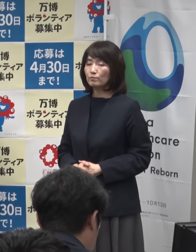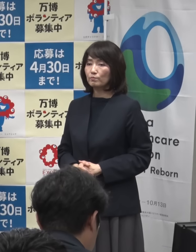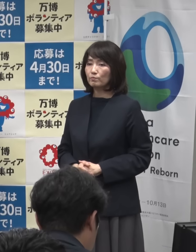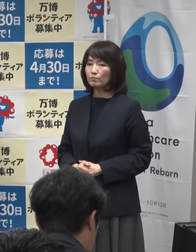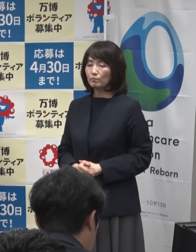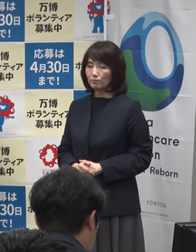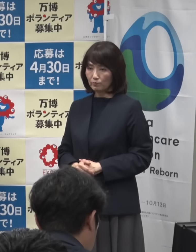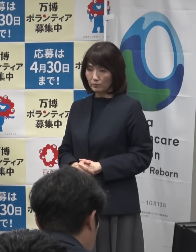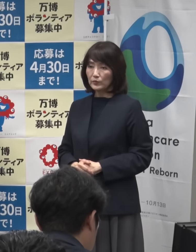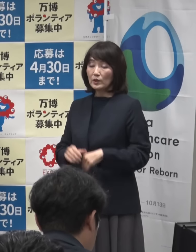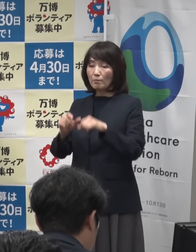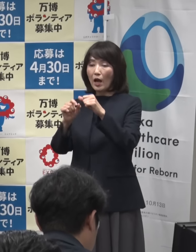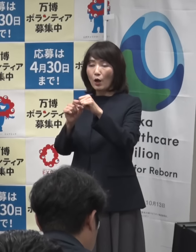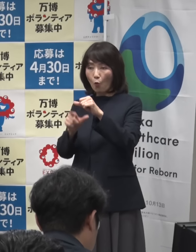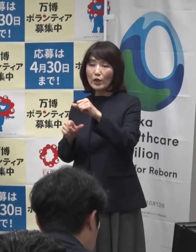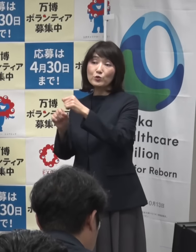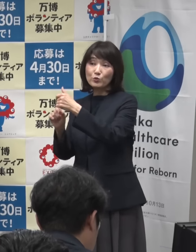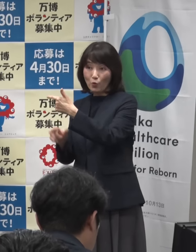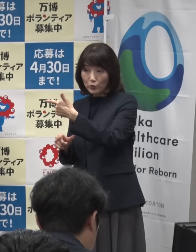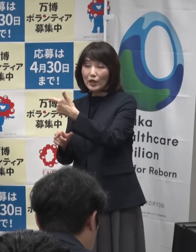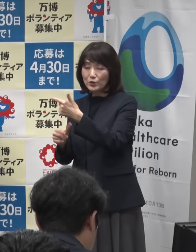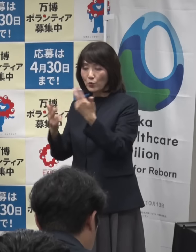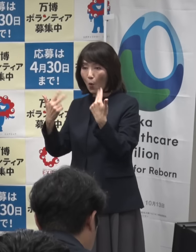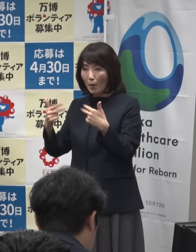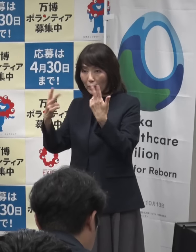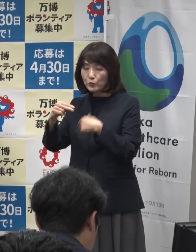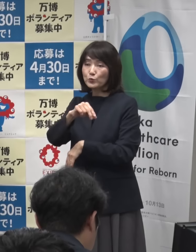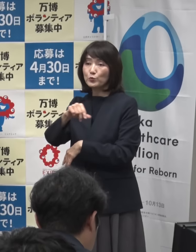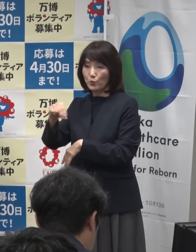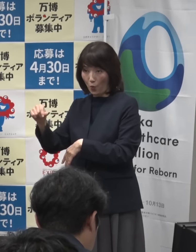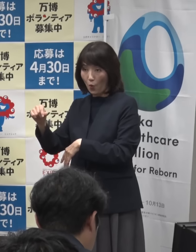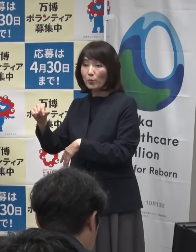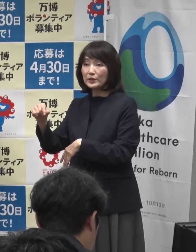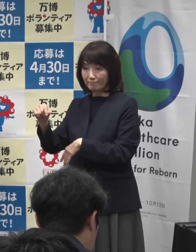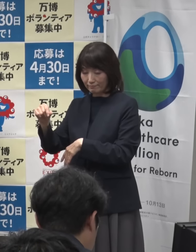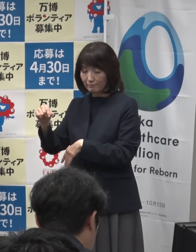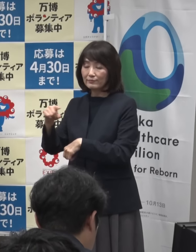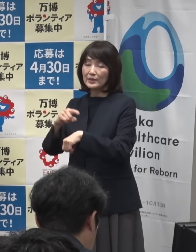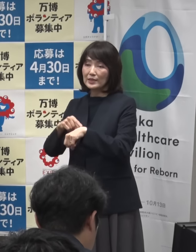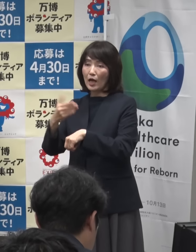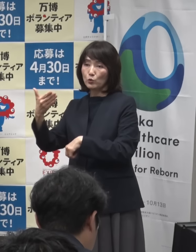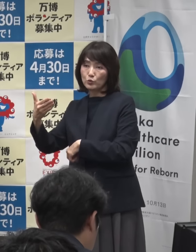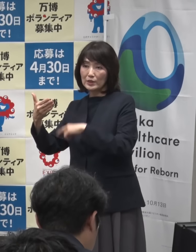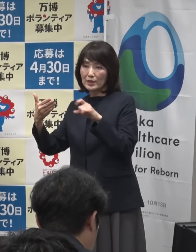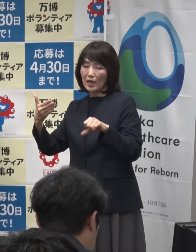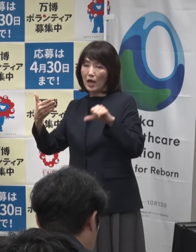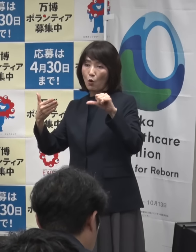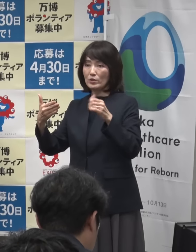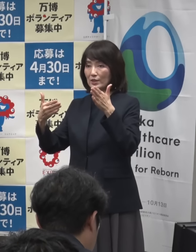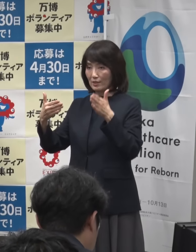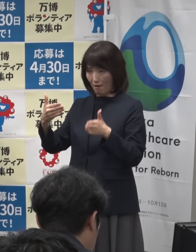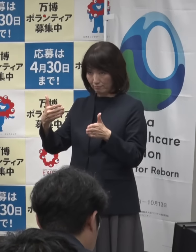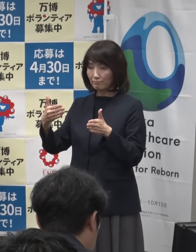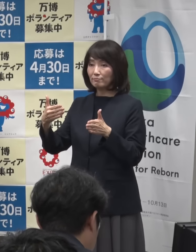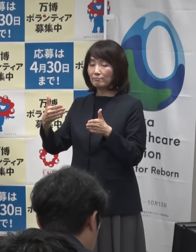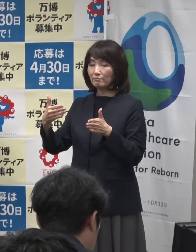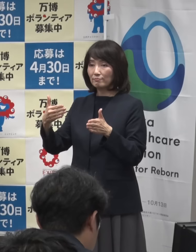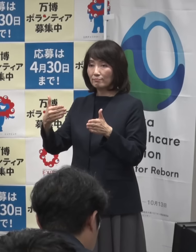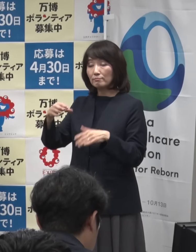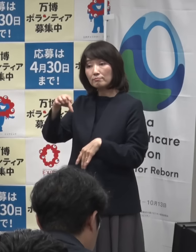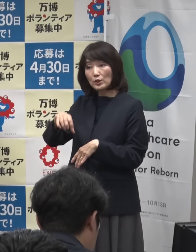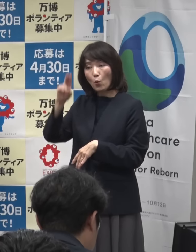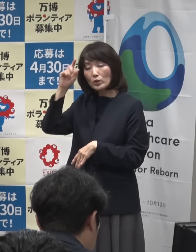日時はこの5月6月の毎週土曜日です。そして時間は9時から17時30分までです。